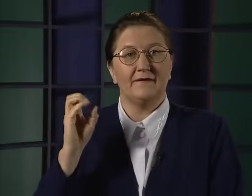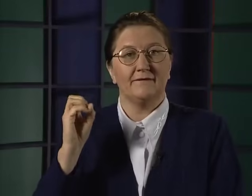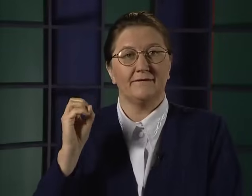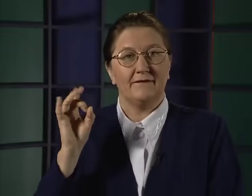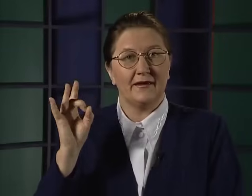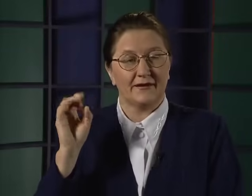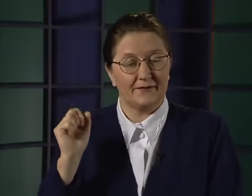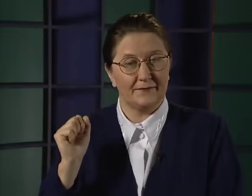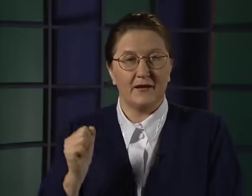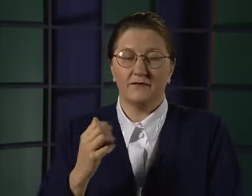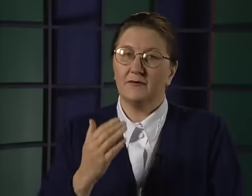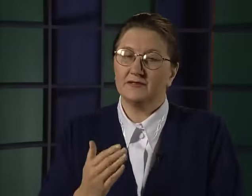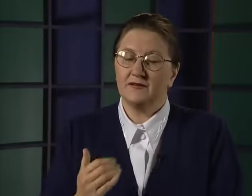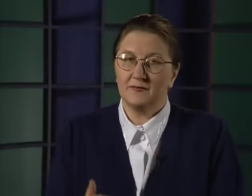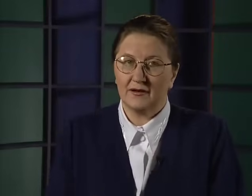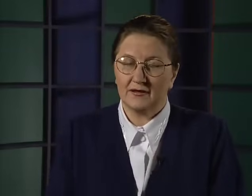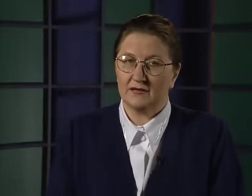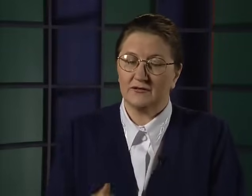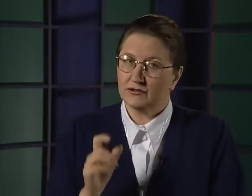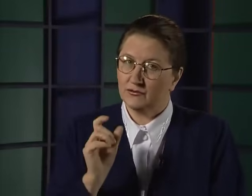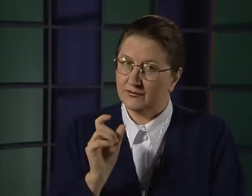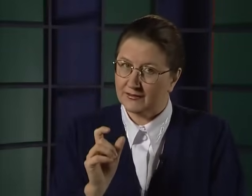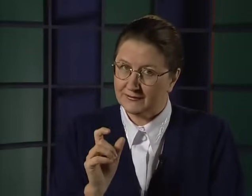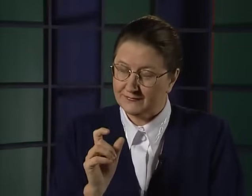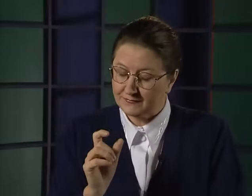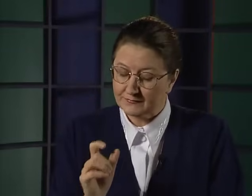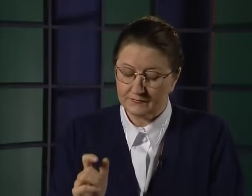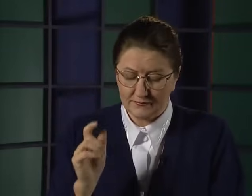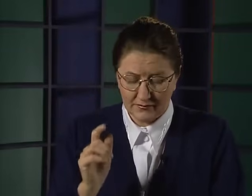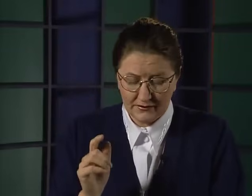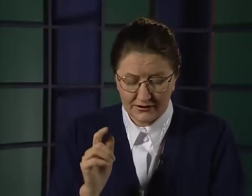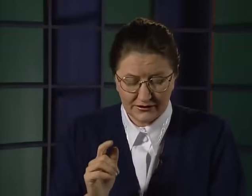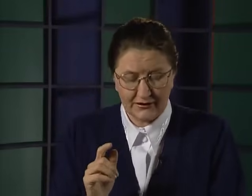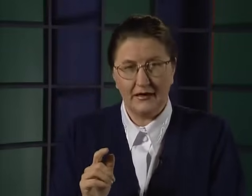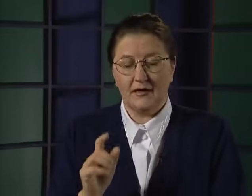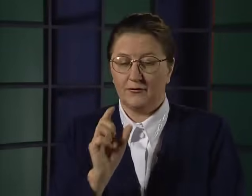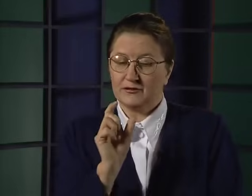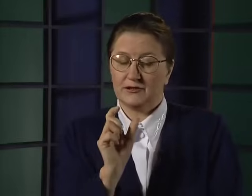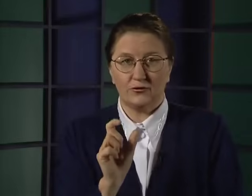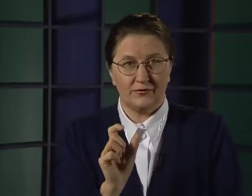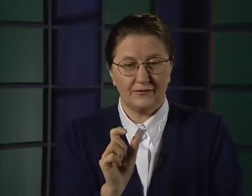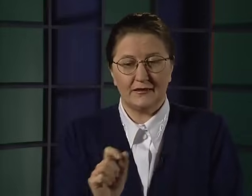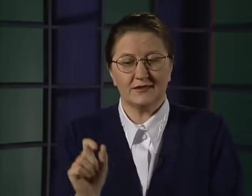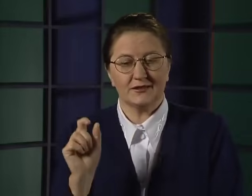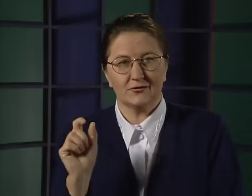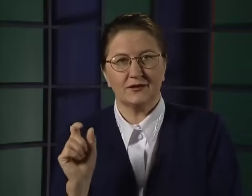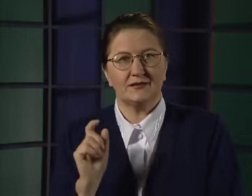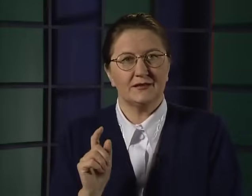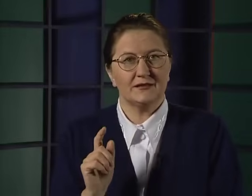Вера. Вы обратили внимание, когда у нас идут фразы, мы должны после слова, если есть слоги, делать